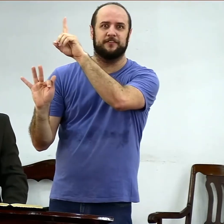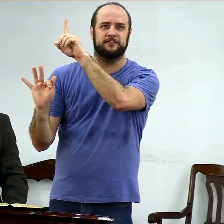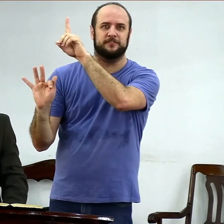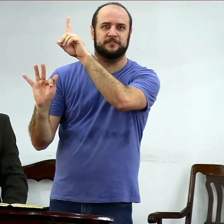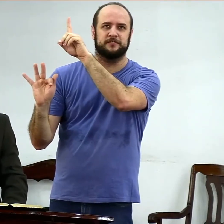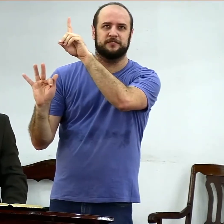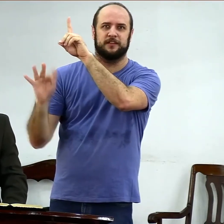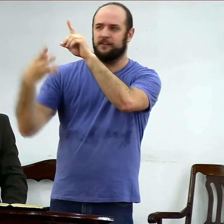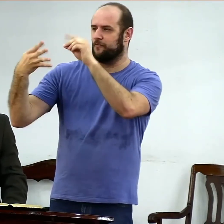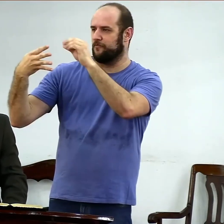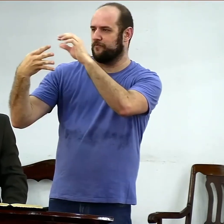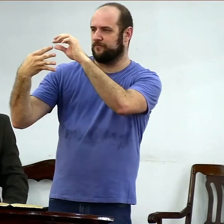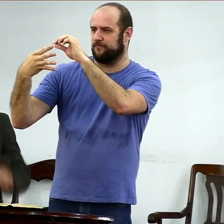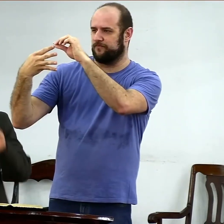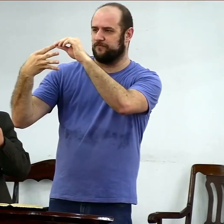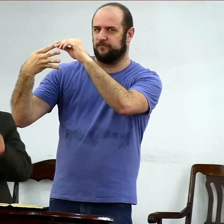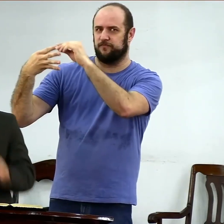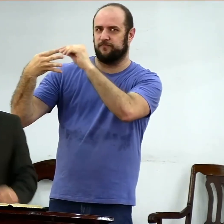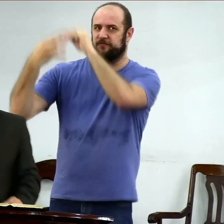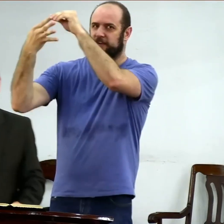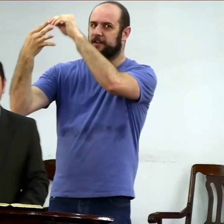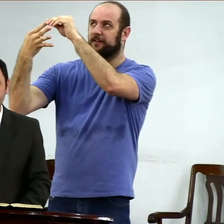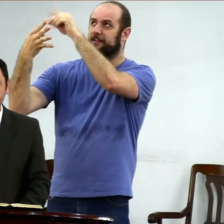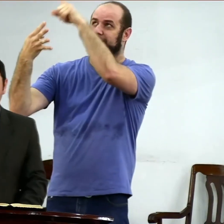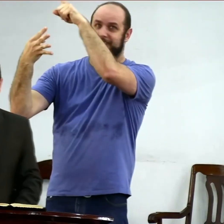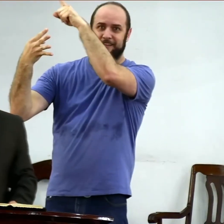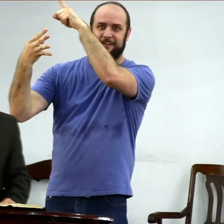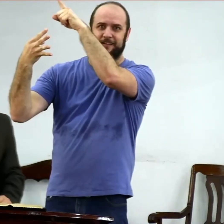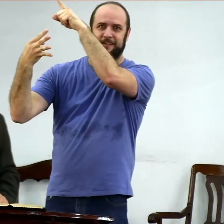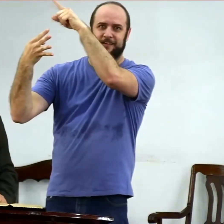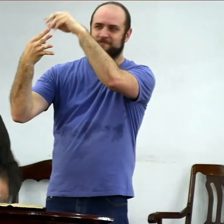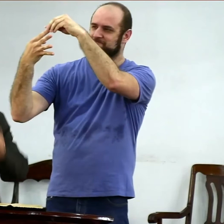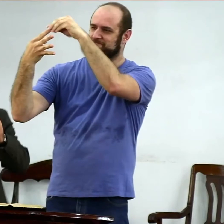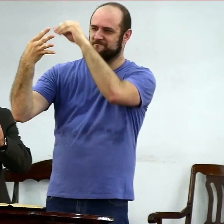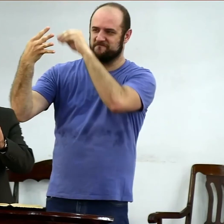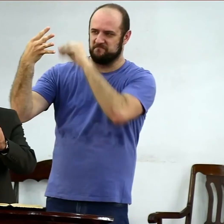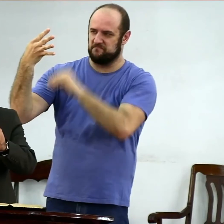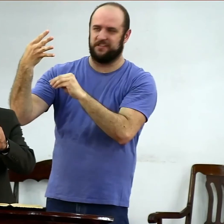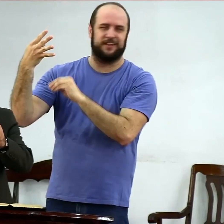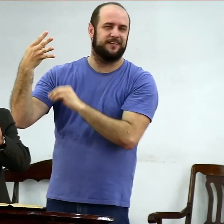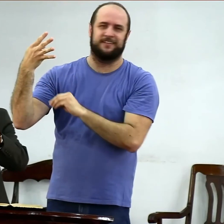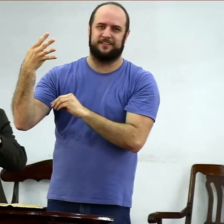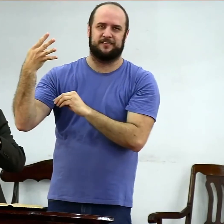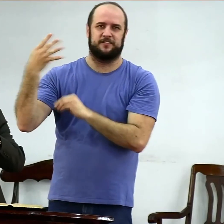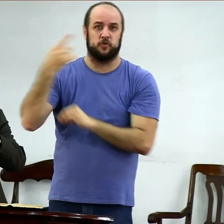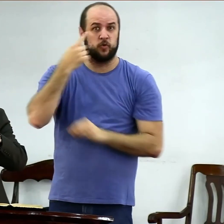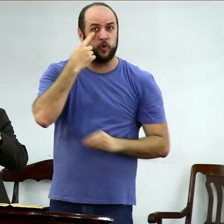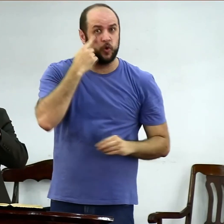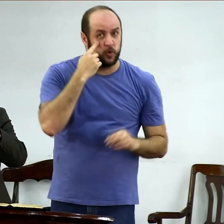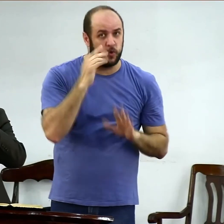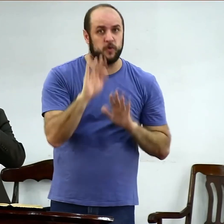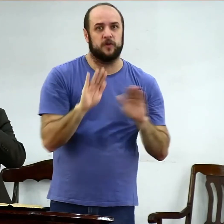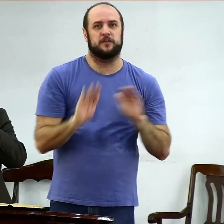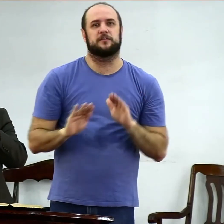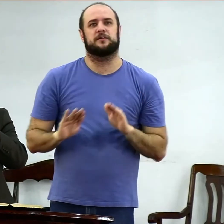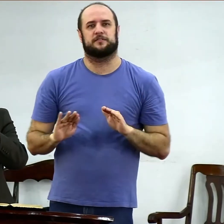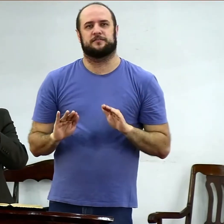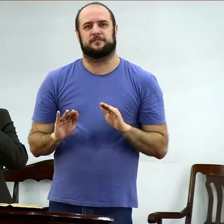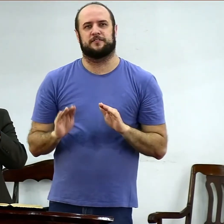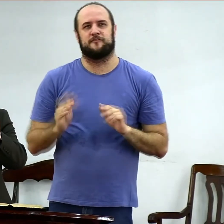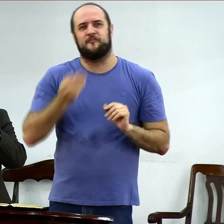plano? Tome cuidado, porque o teu patrão é